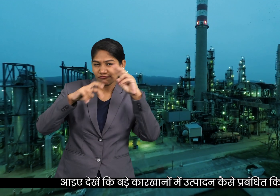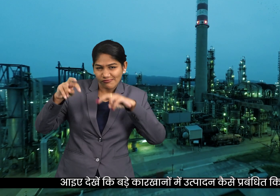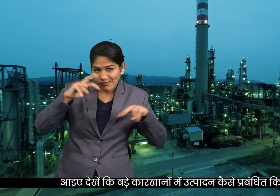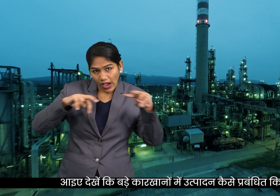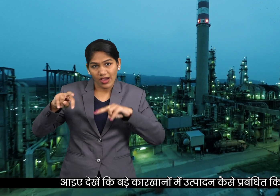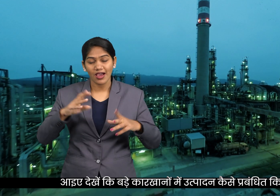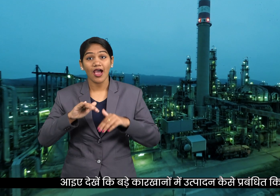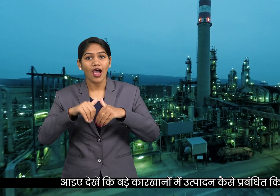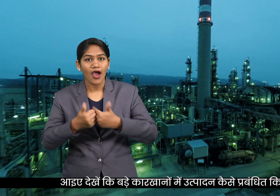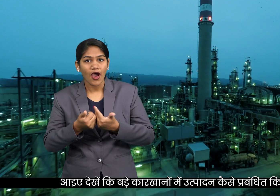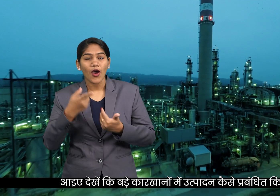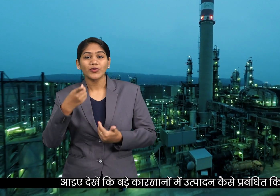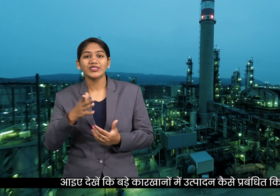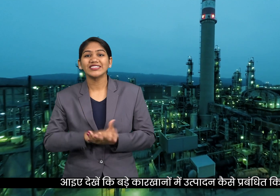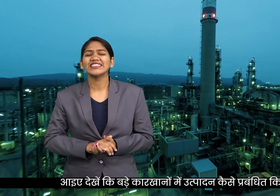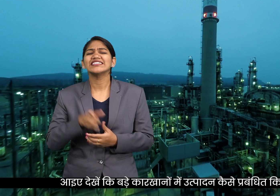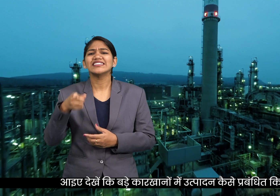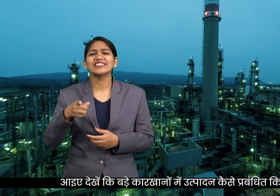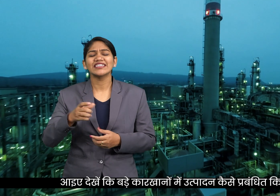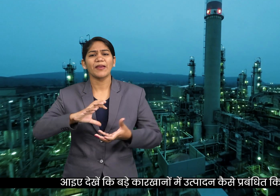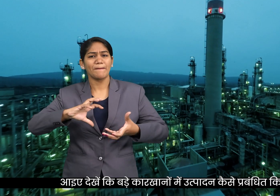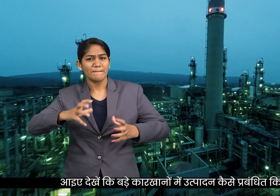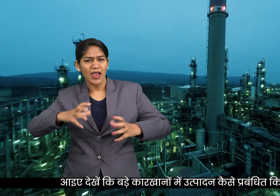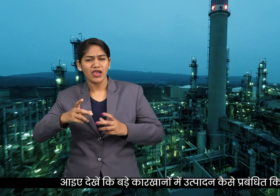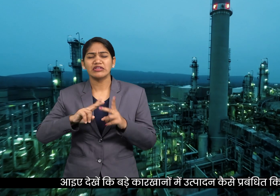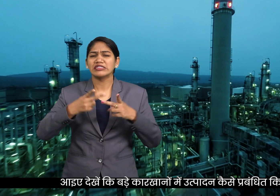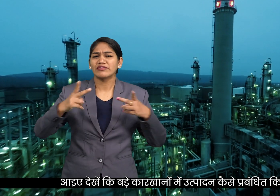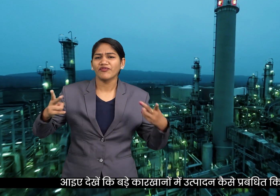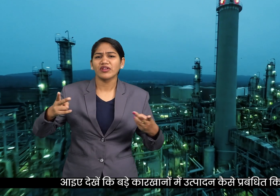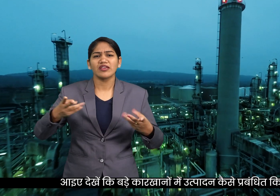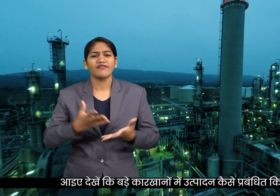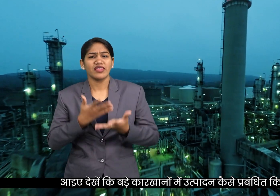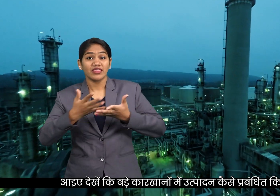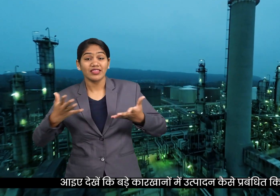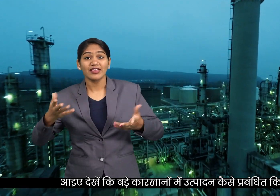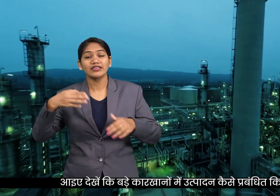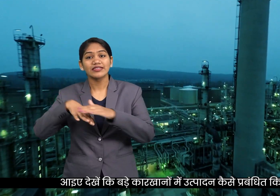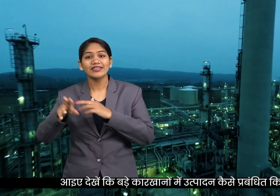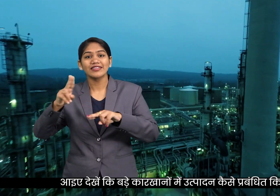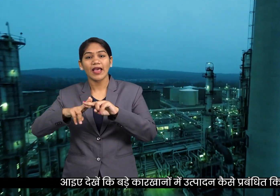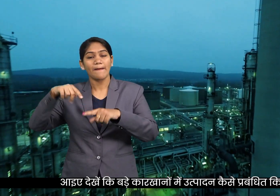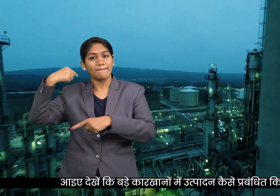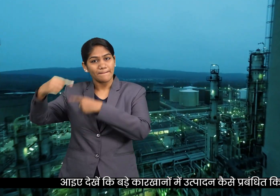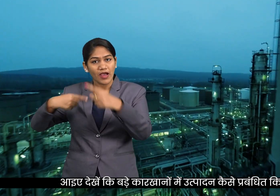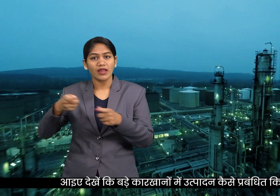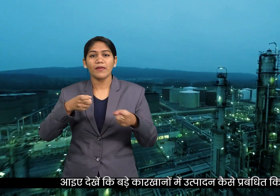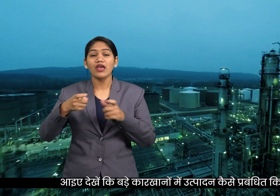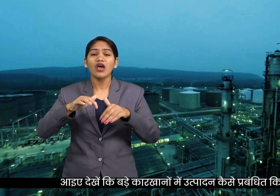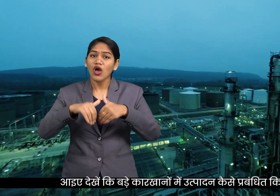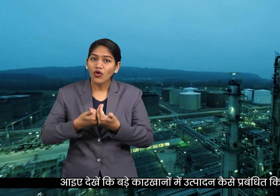आइए देखें कि बड़े कारखानों में उत्पादन कैसे प्रबंधित किया जाता